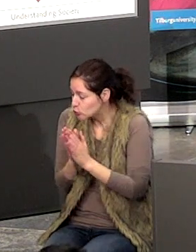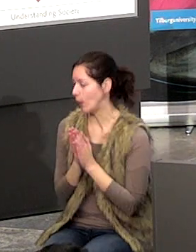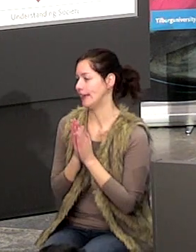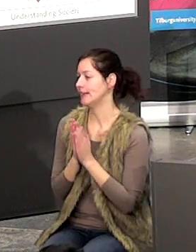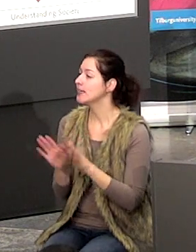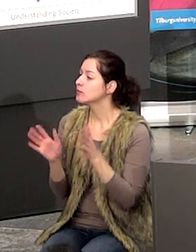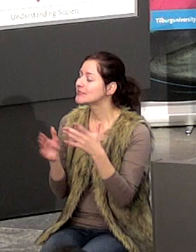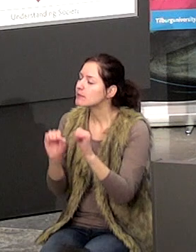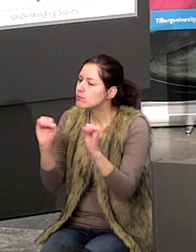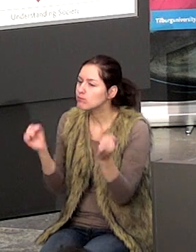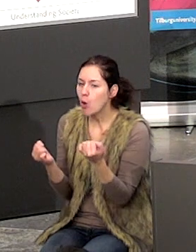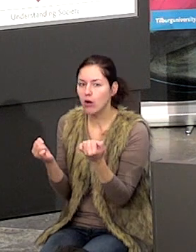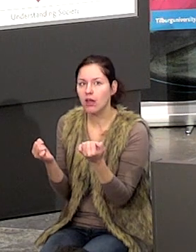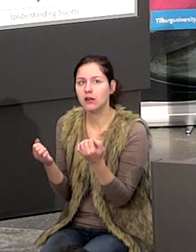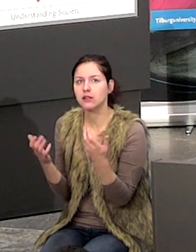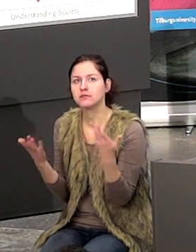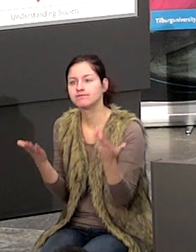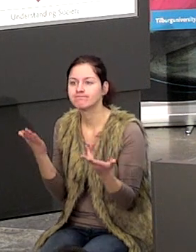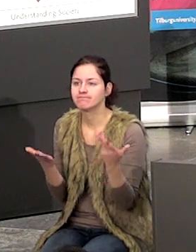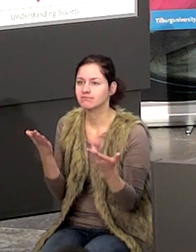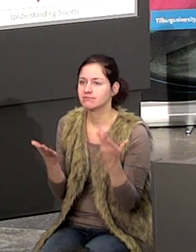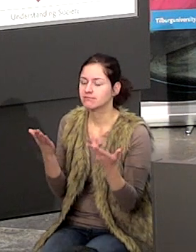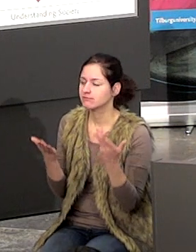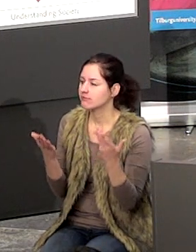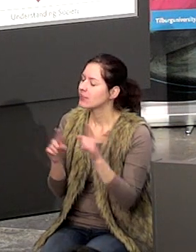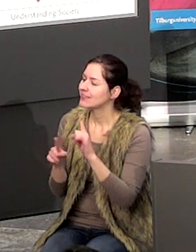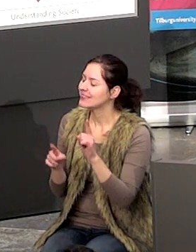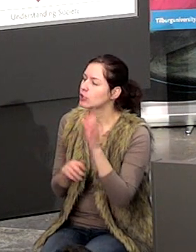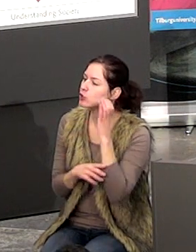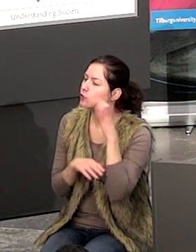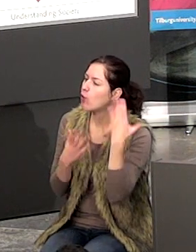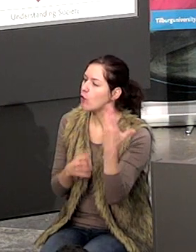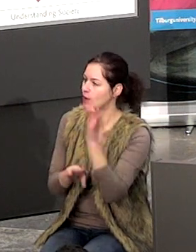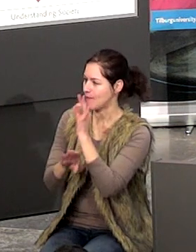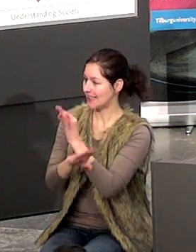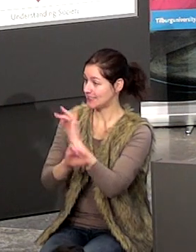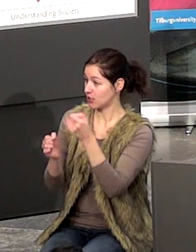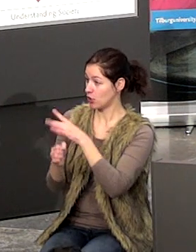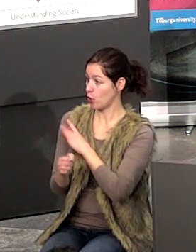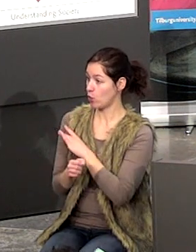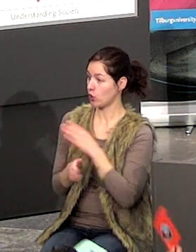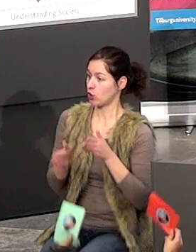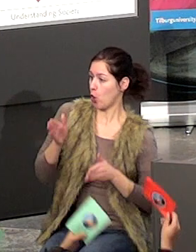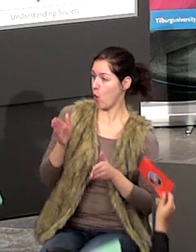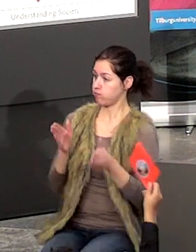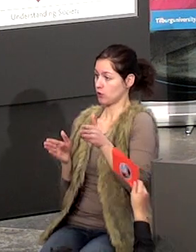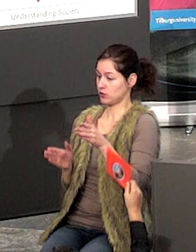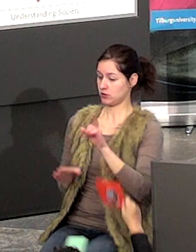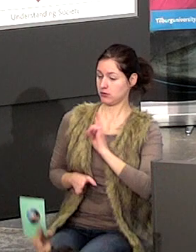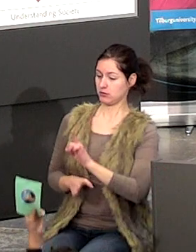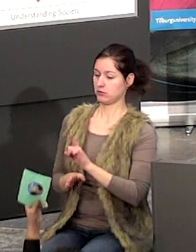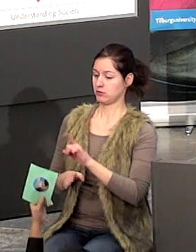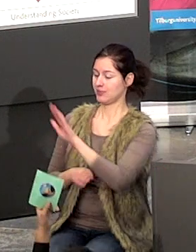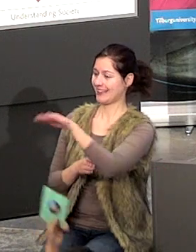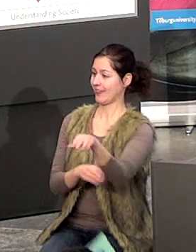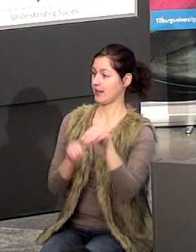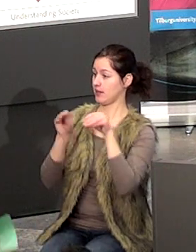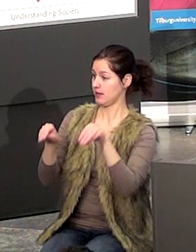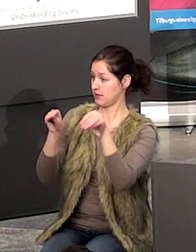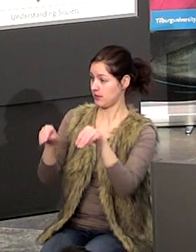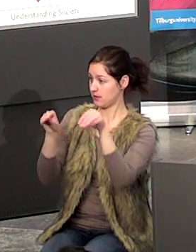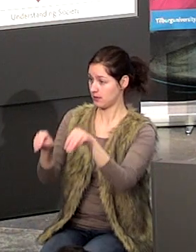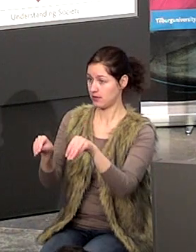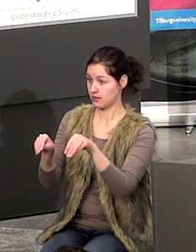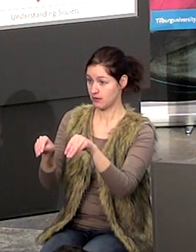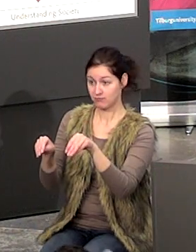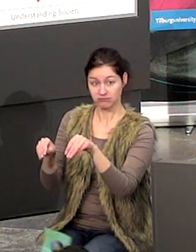het nou mogelijk dat er op een goede dag in plaats van een juf of meester een robot voor de klas zou kunnen staan? Nou, wacht maar eventjes, gaan we er